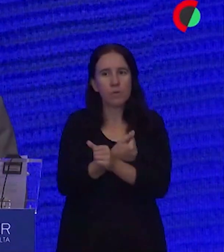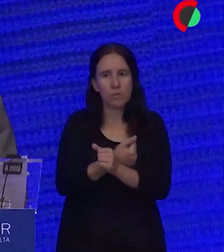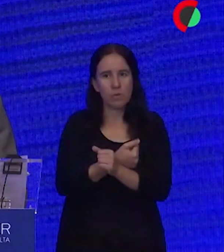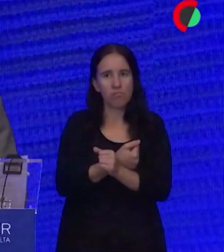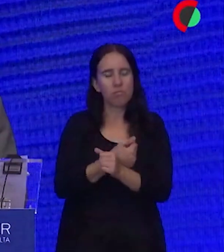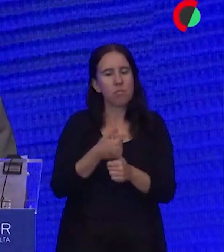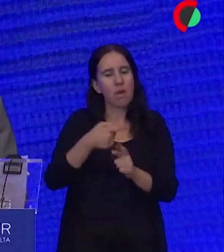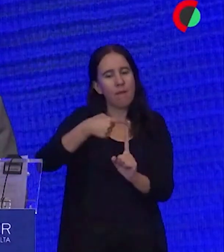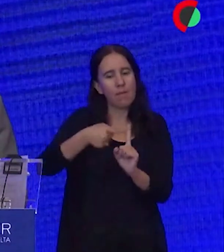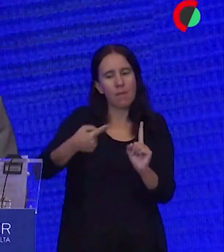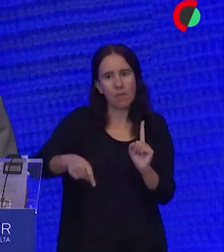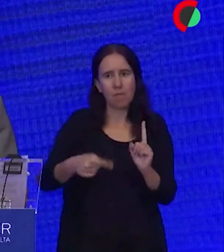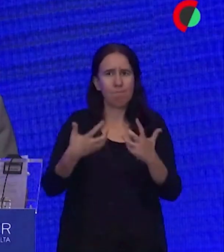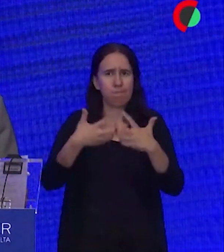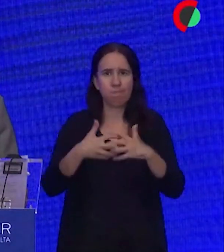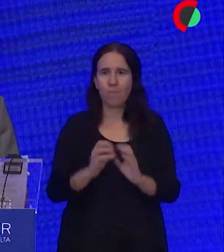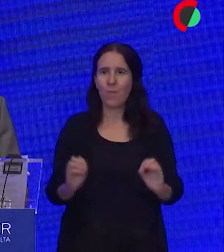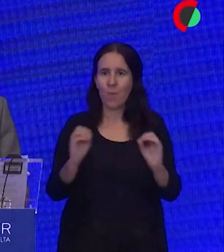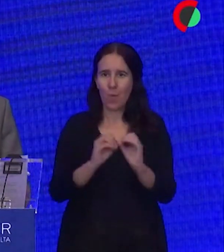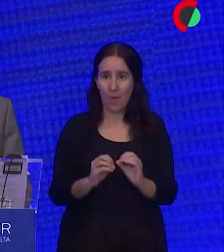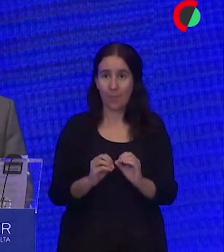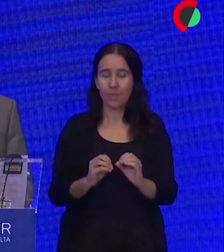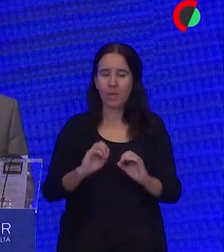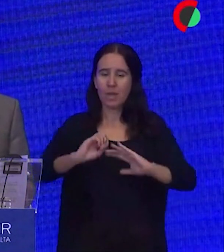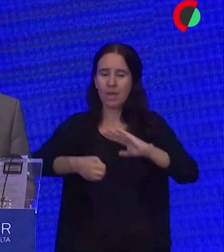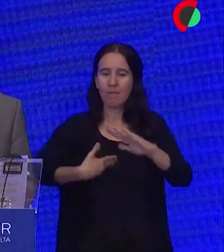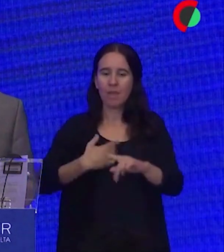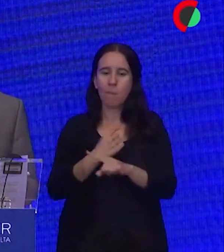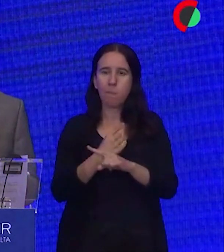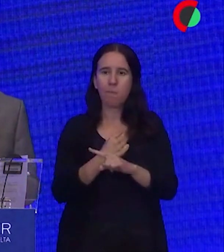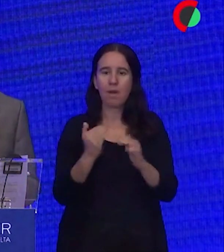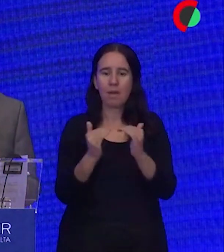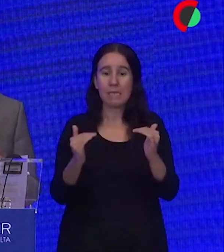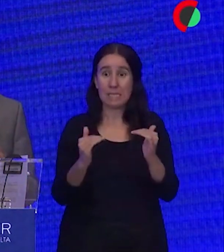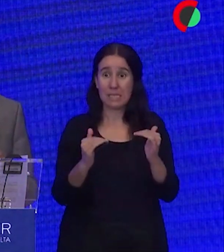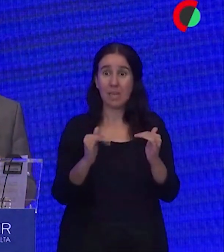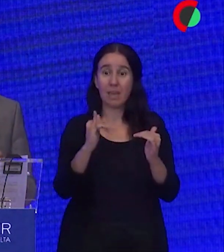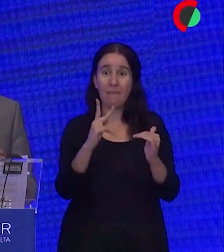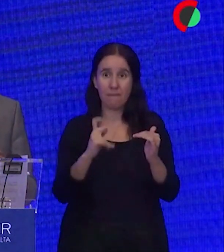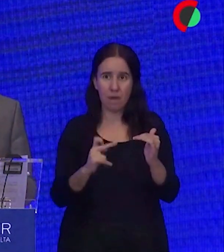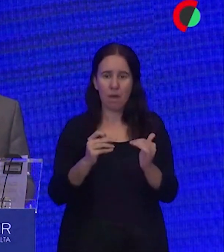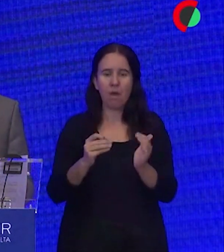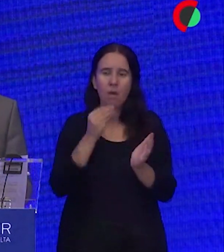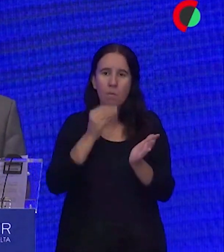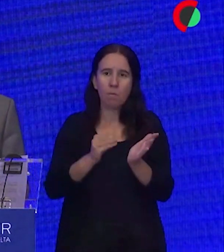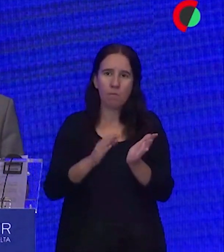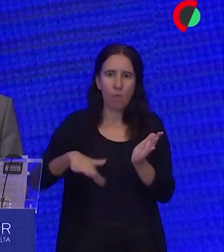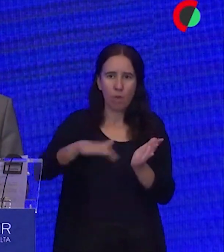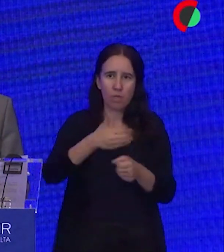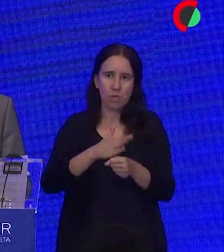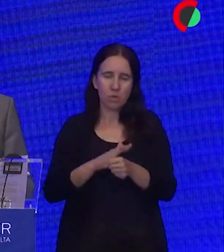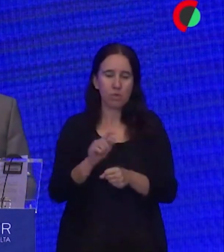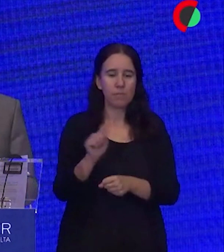vantagem inequívoca. A devolução do equivalente ao IVA que gastaram nestes setores nos meses de junho, julho e